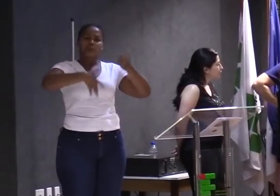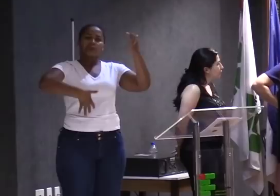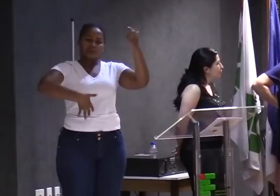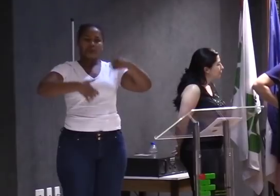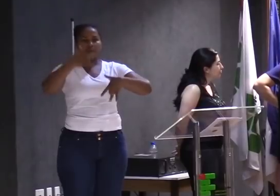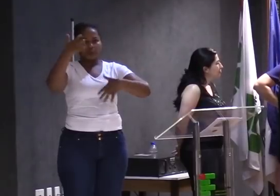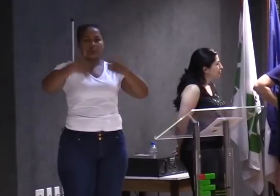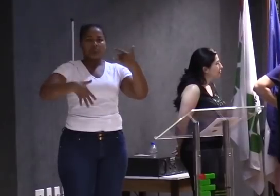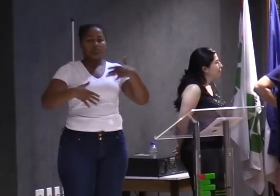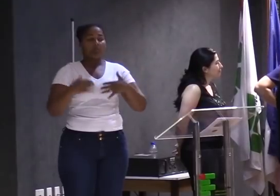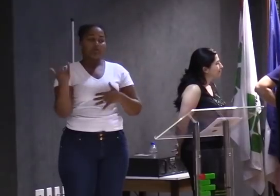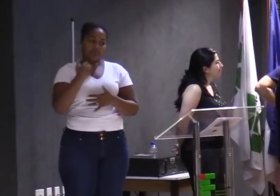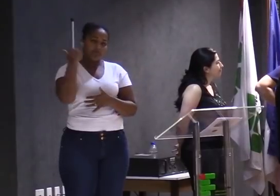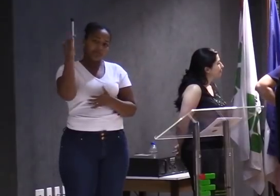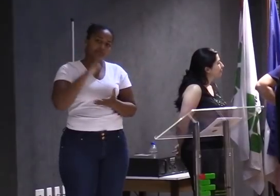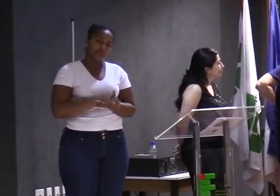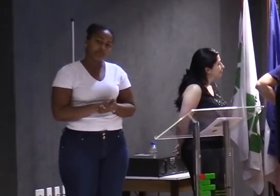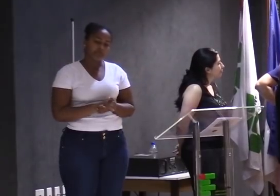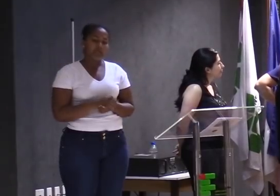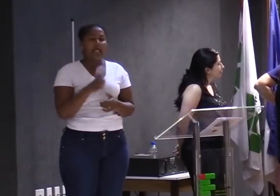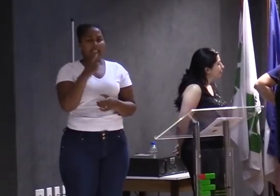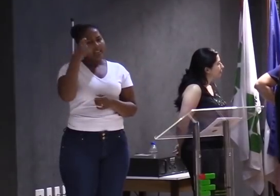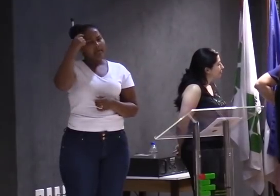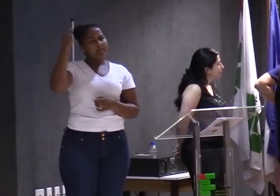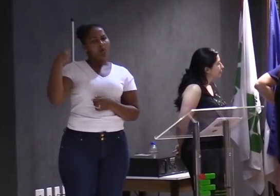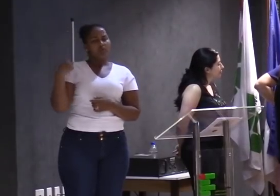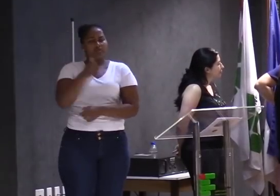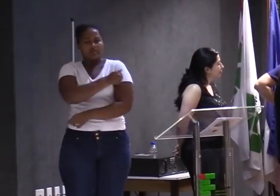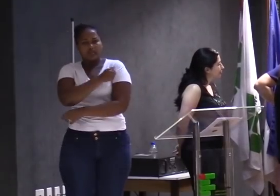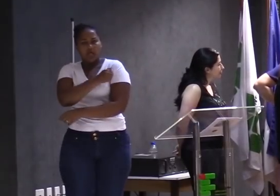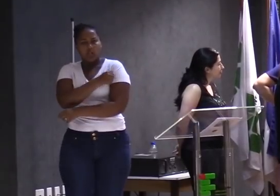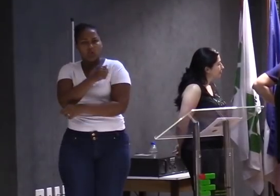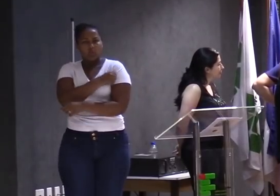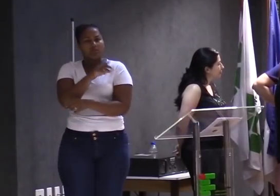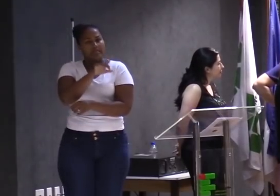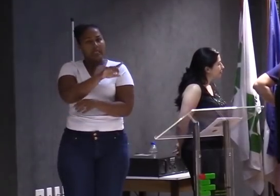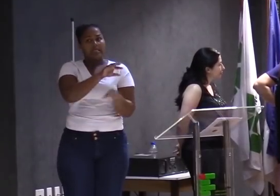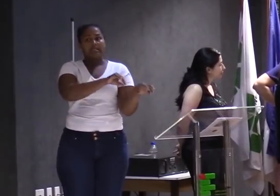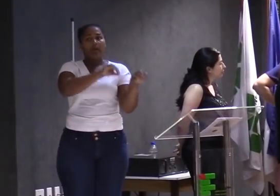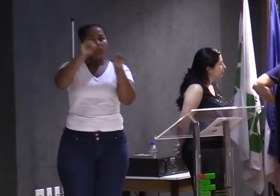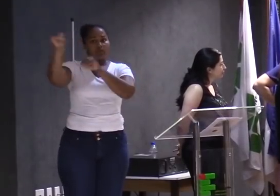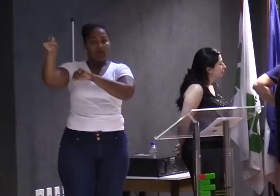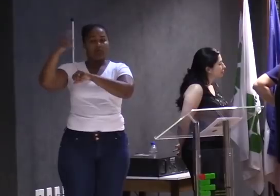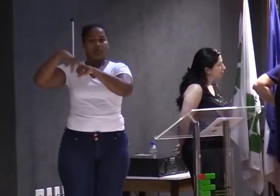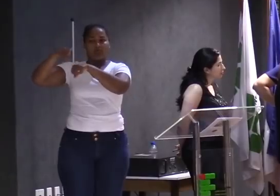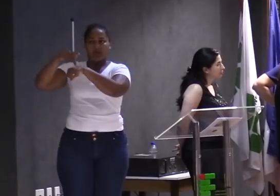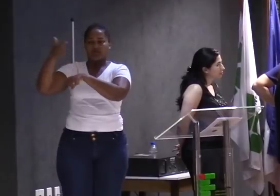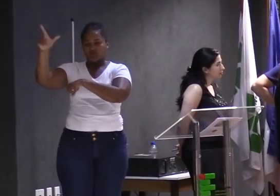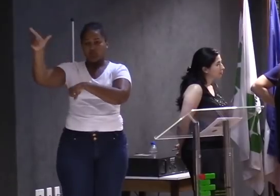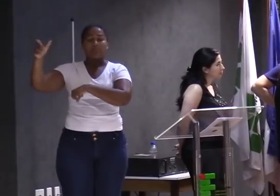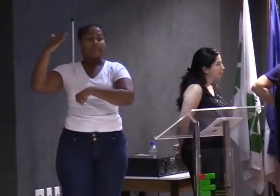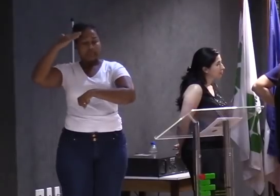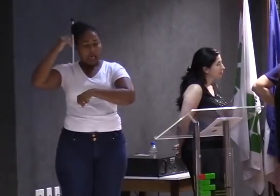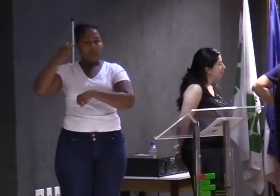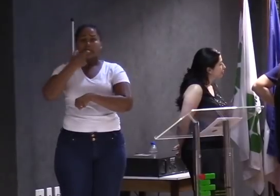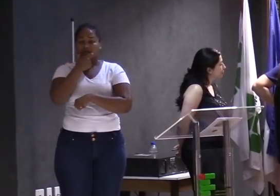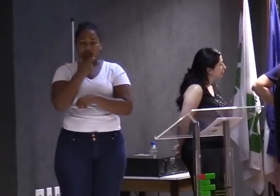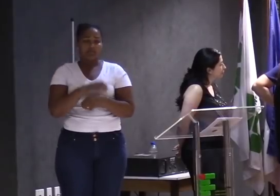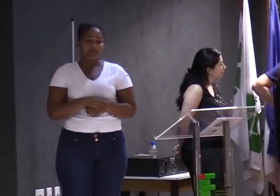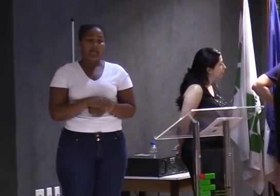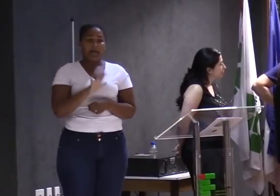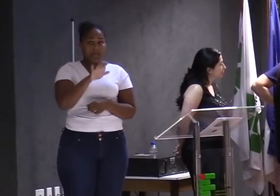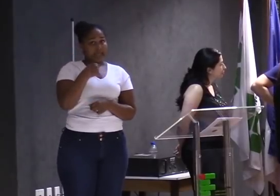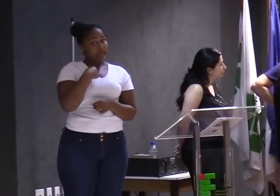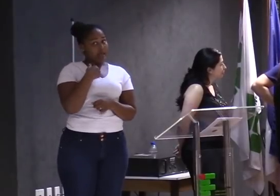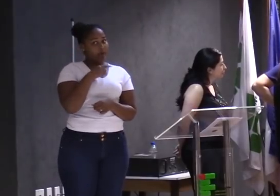Os alunos participaram do Ciências Sem Fronteiras, não foram lá fora, moraram um ano lá fora, vão para cá. Tá? Não sou professor de